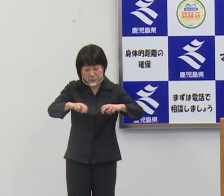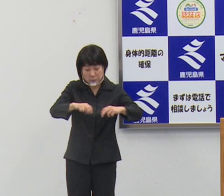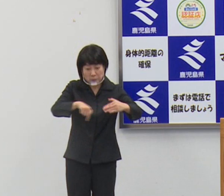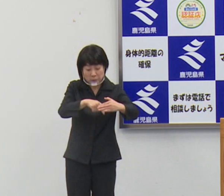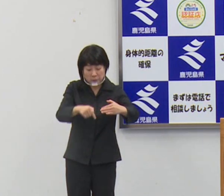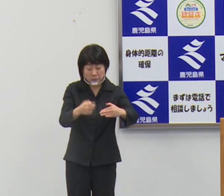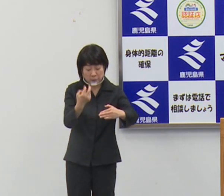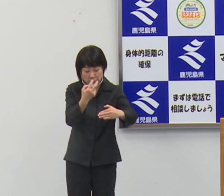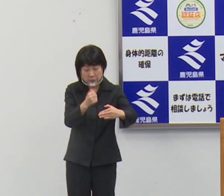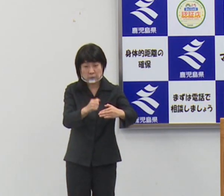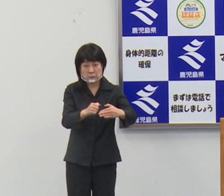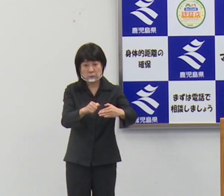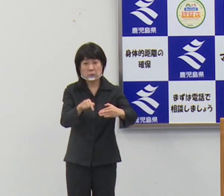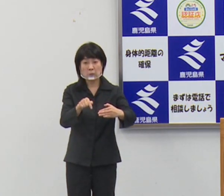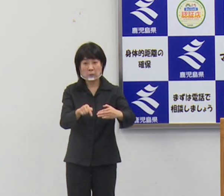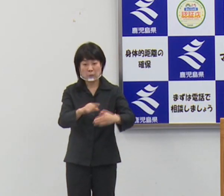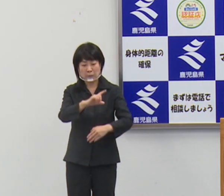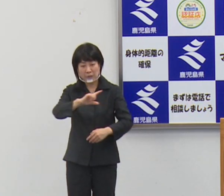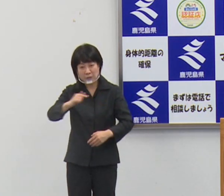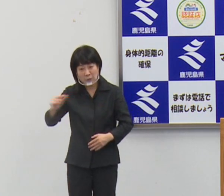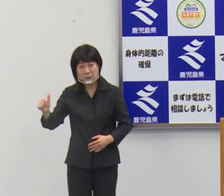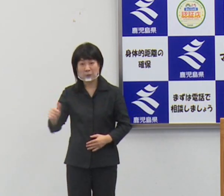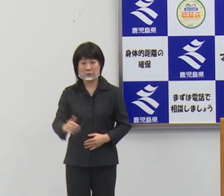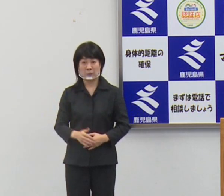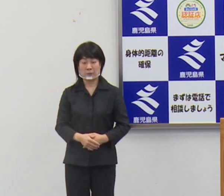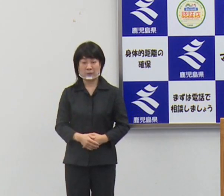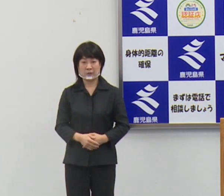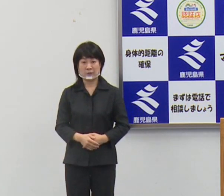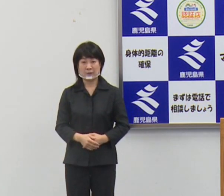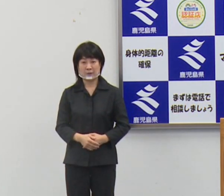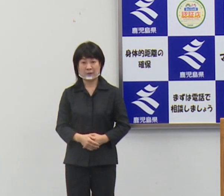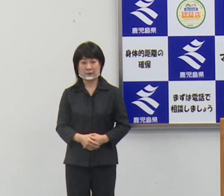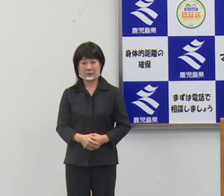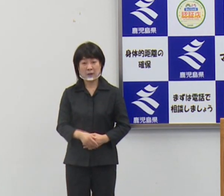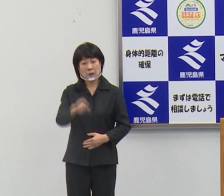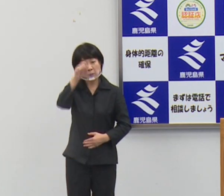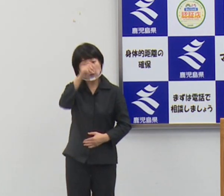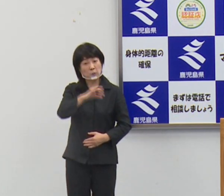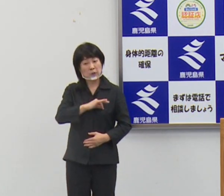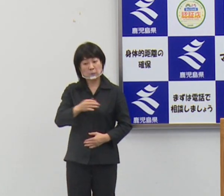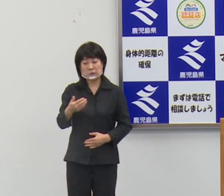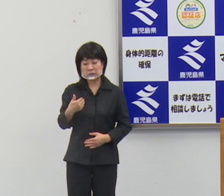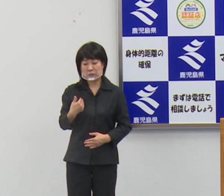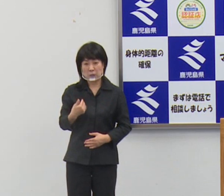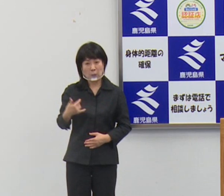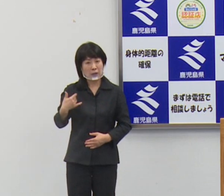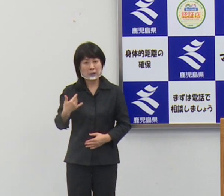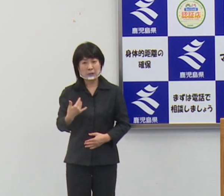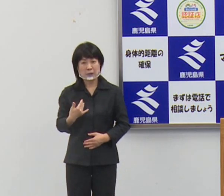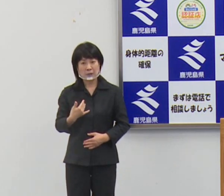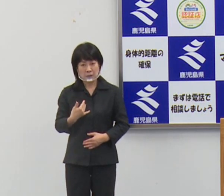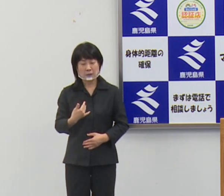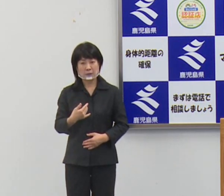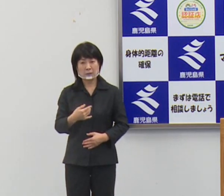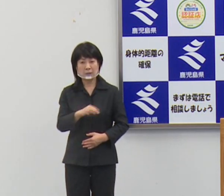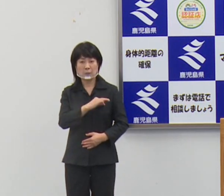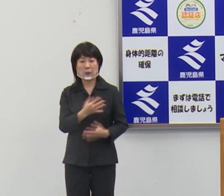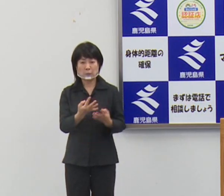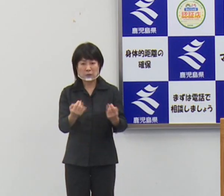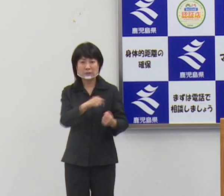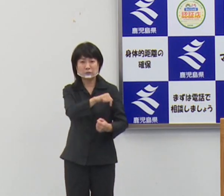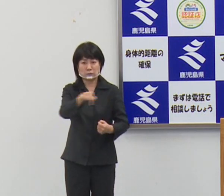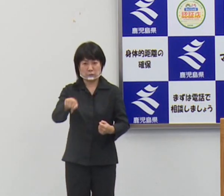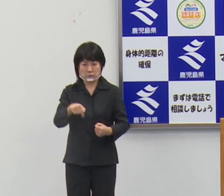とかなりこう様々なんですよ。あんま聞いたことない病気みたいな方も結構こういらっしゃるので